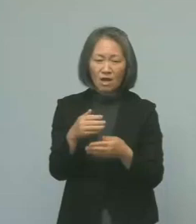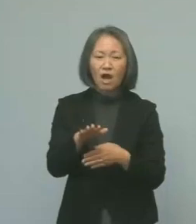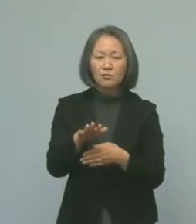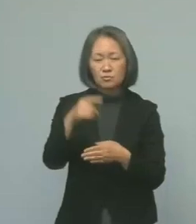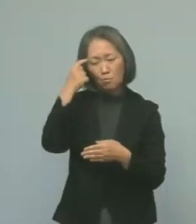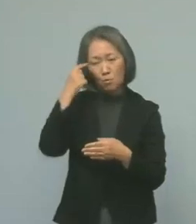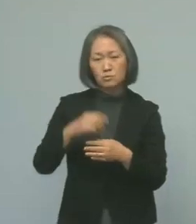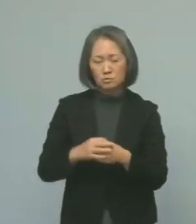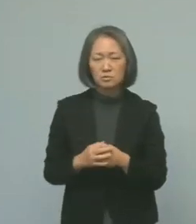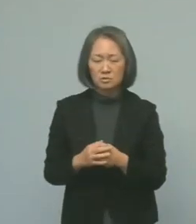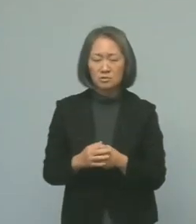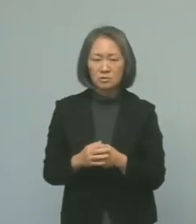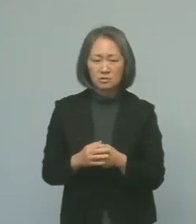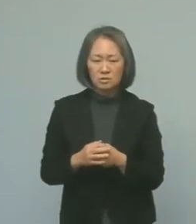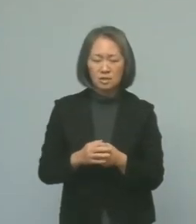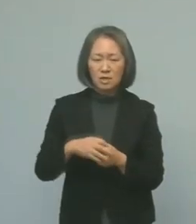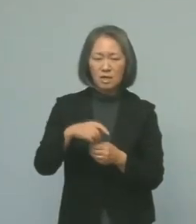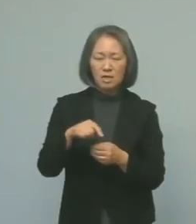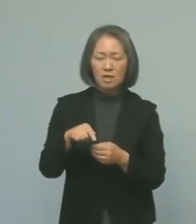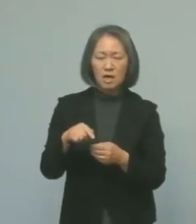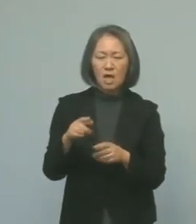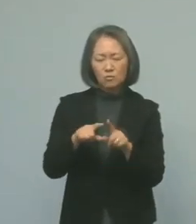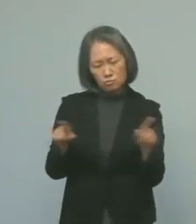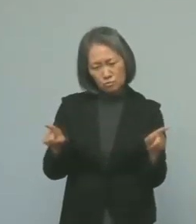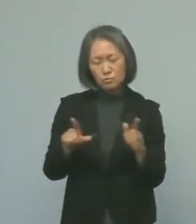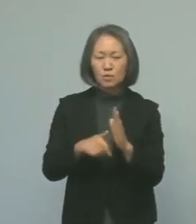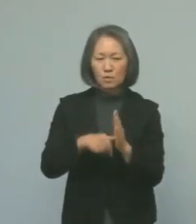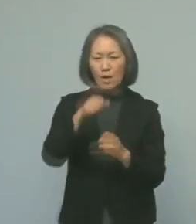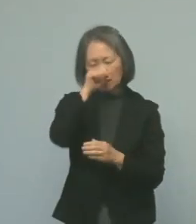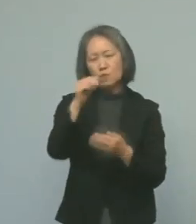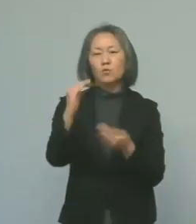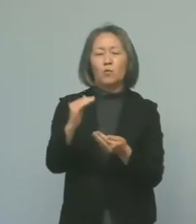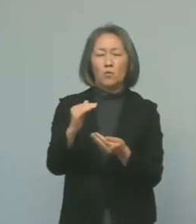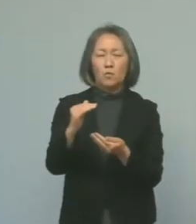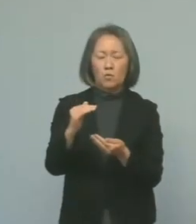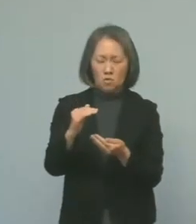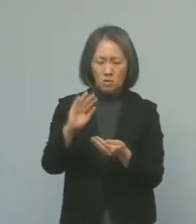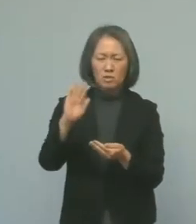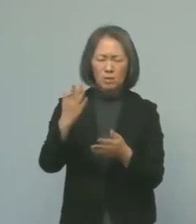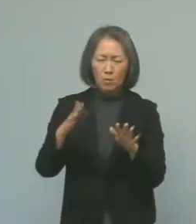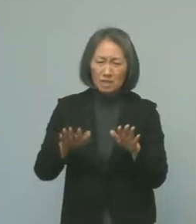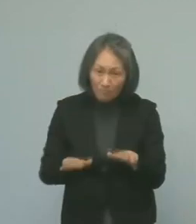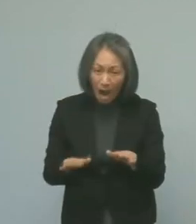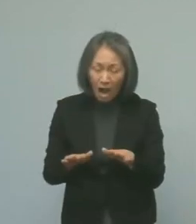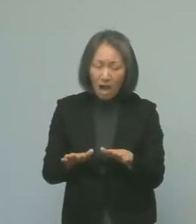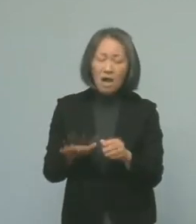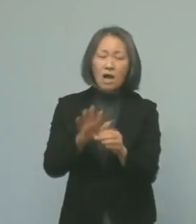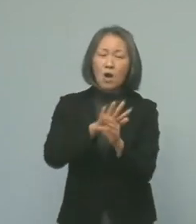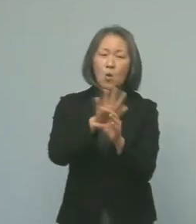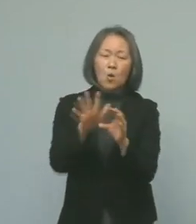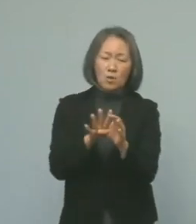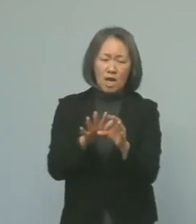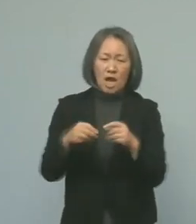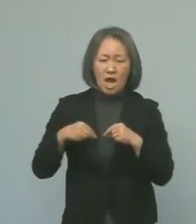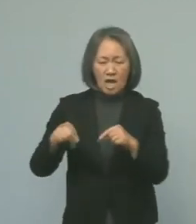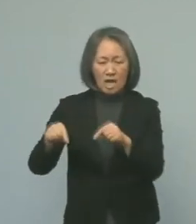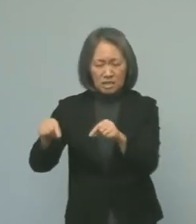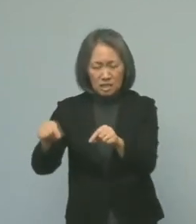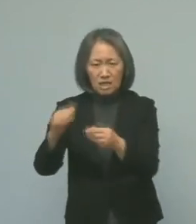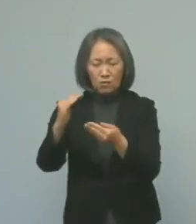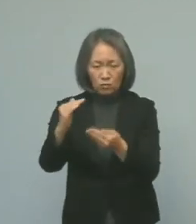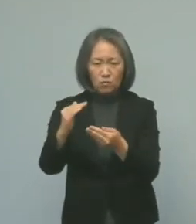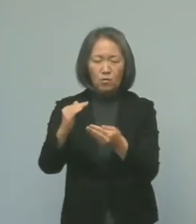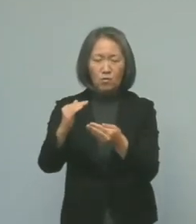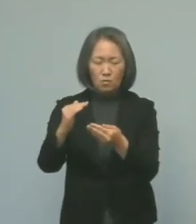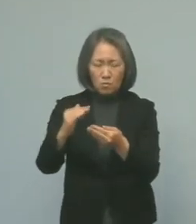当に大変良いことなんでありますけれども、このコロナの感染ということ